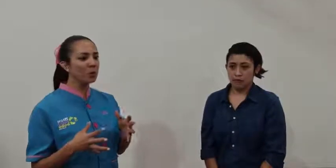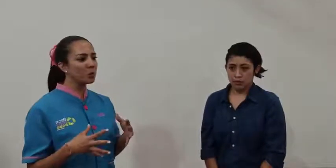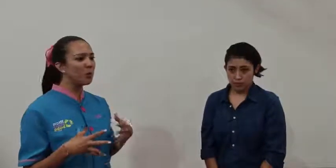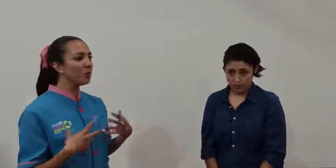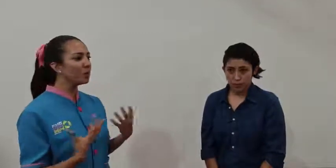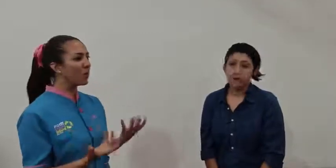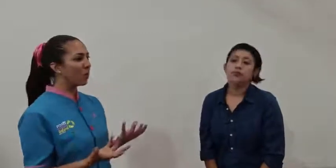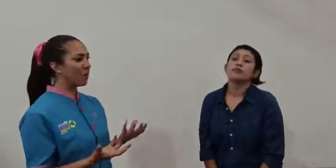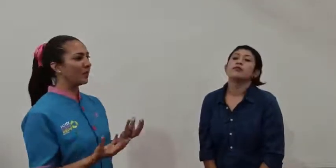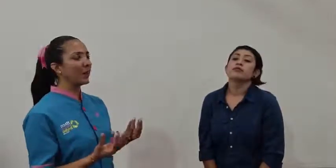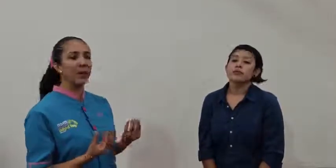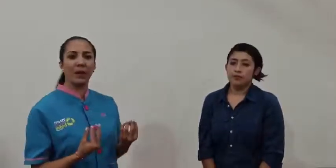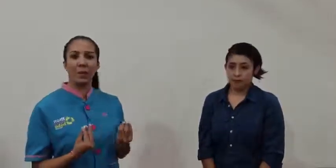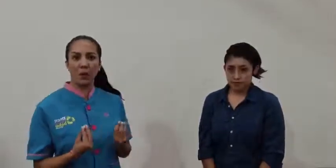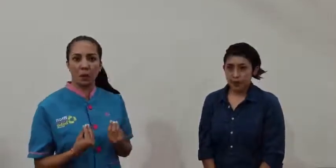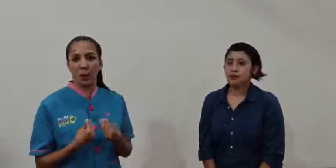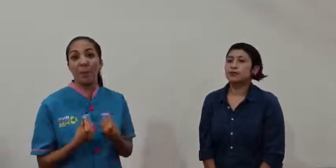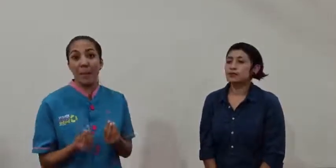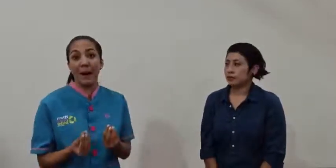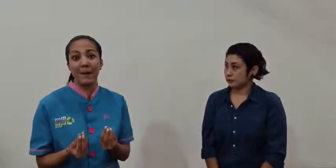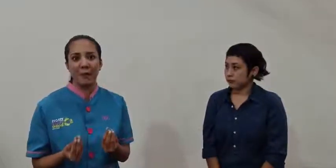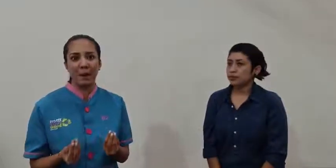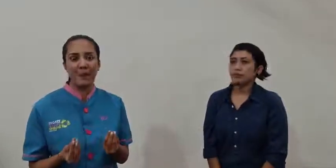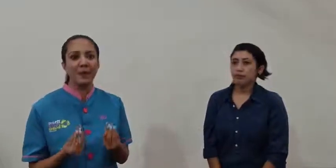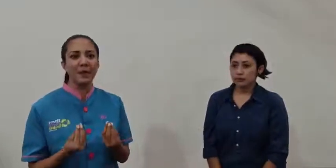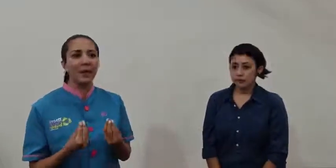nos podemos dar cuenta, por ejemplo, como mamis, papis,